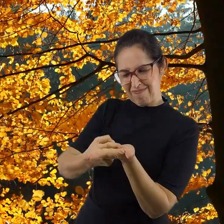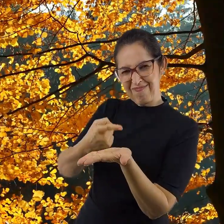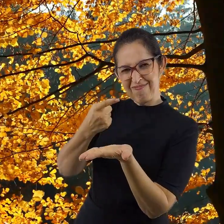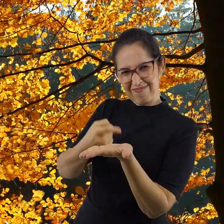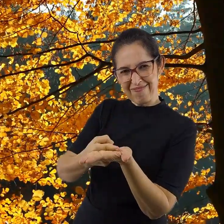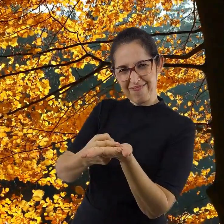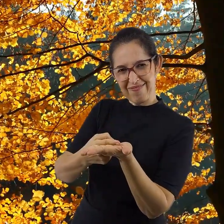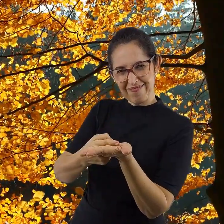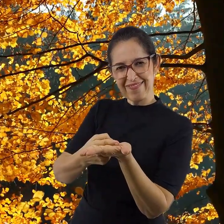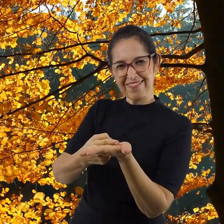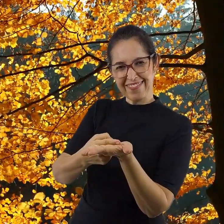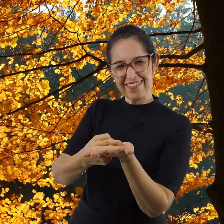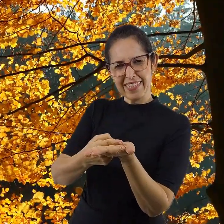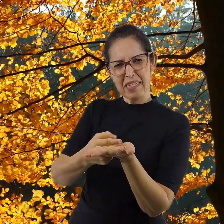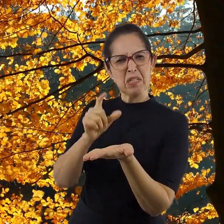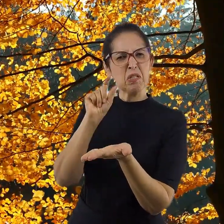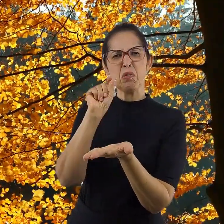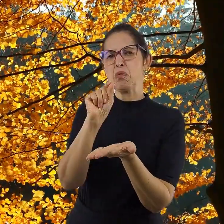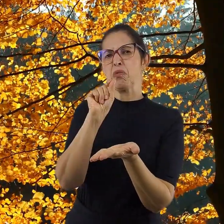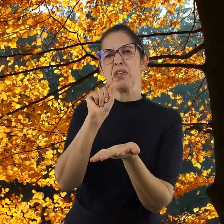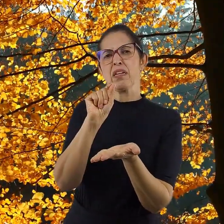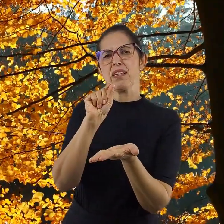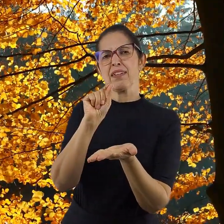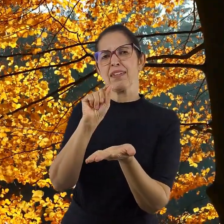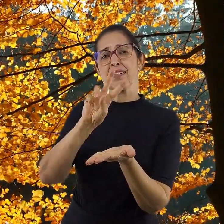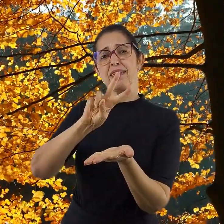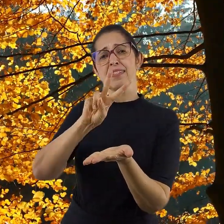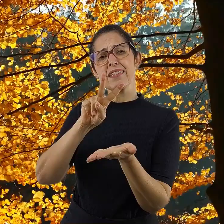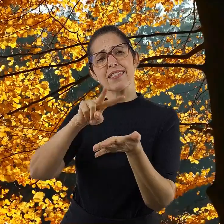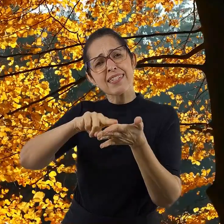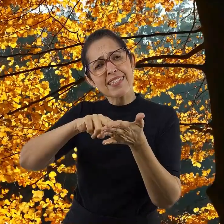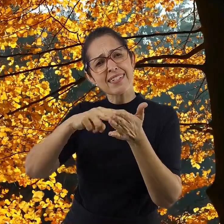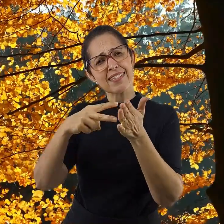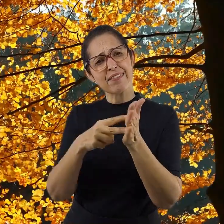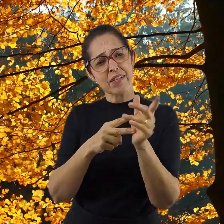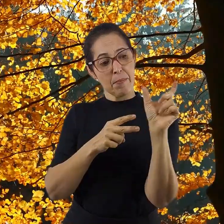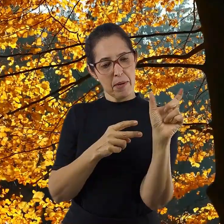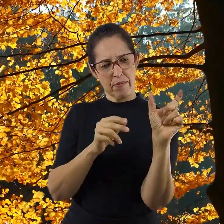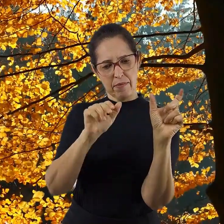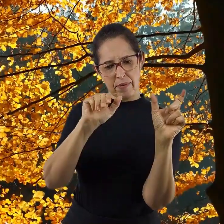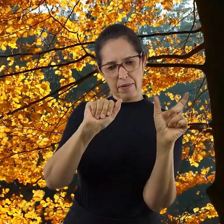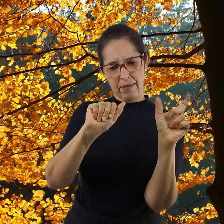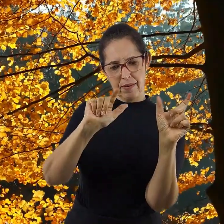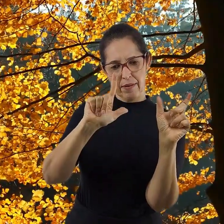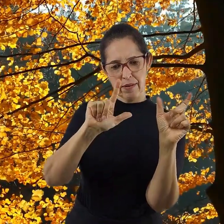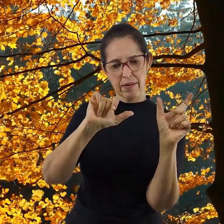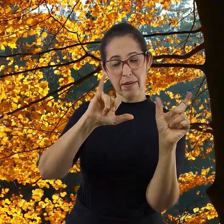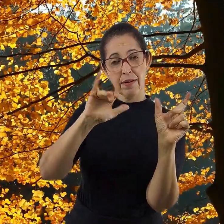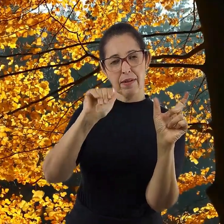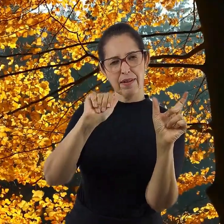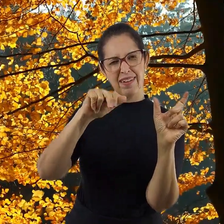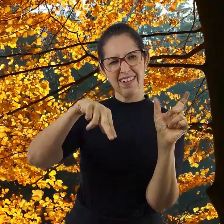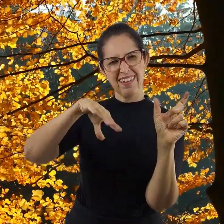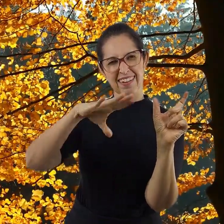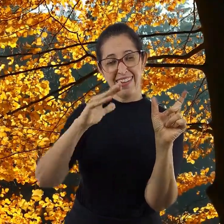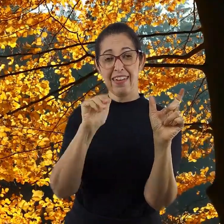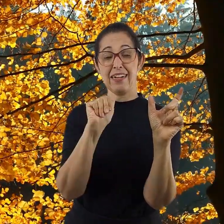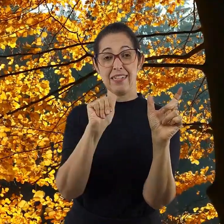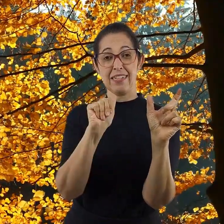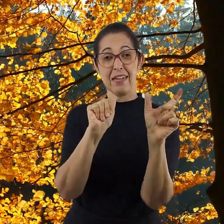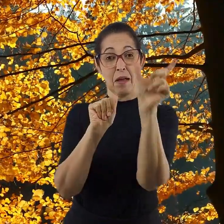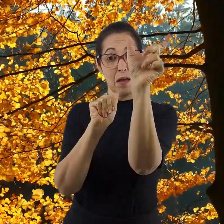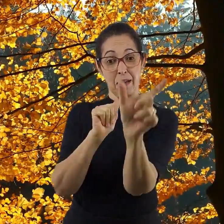aliança. O que significa a palavra aliança? A palavra aliança significa o seguinte, meus irmãos: o que é meu é